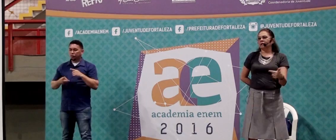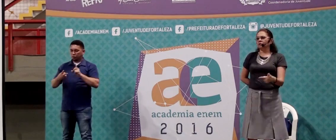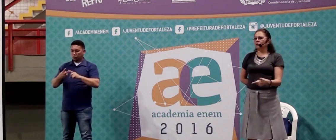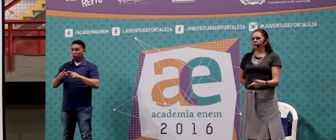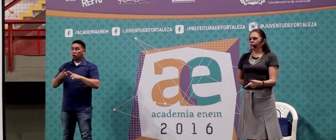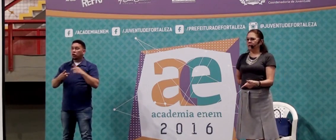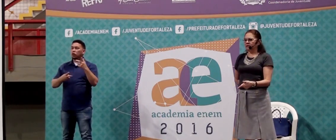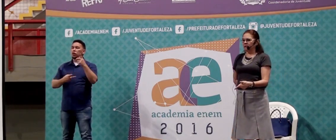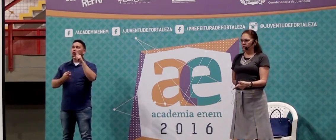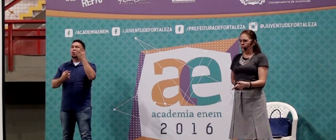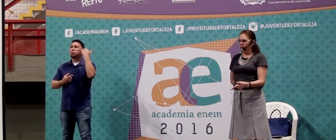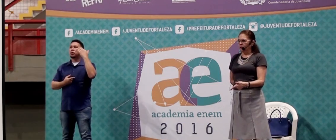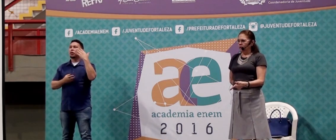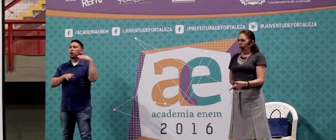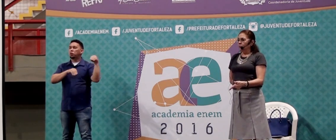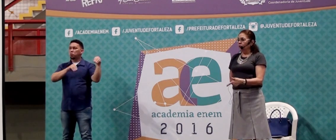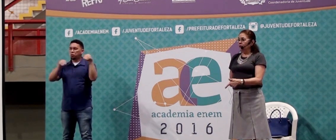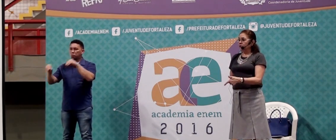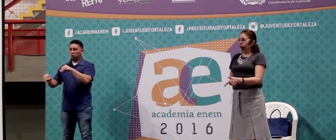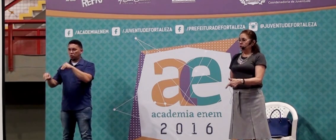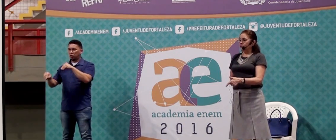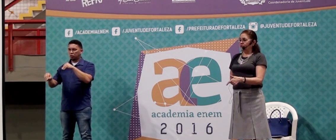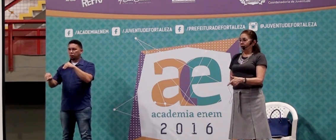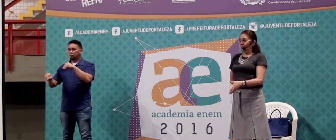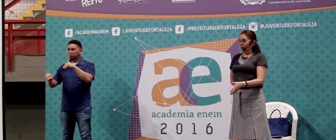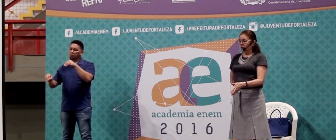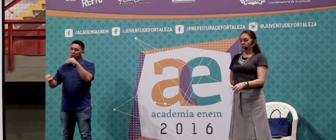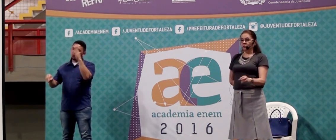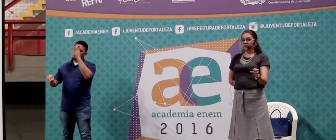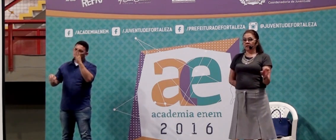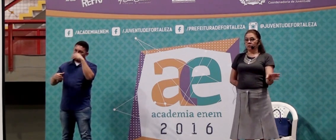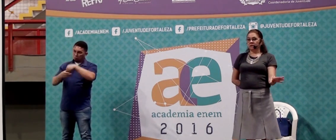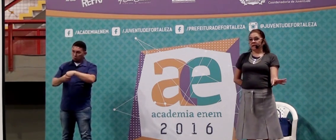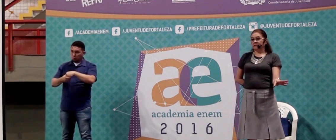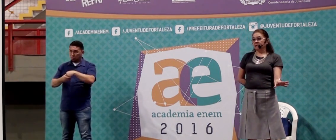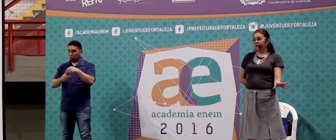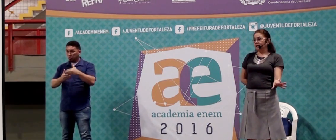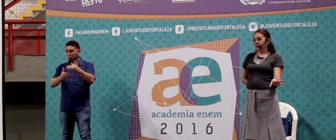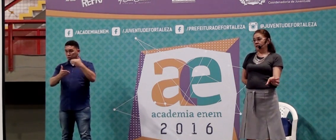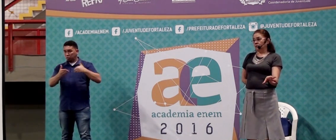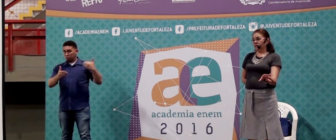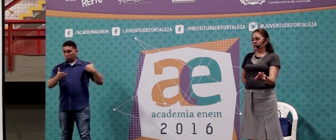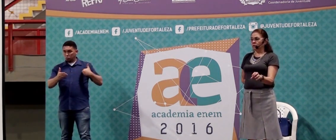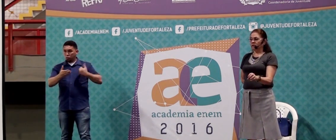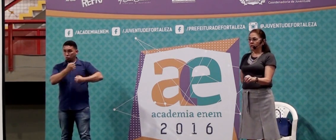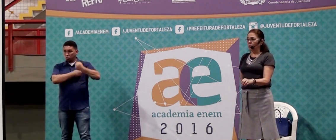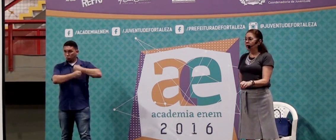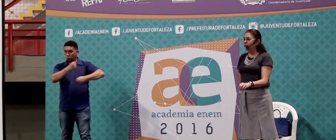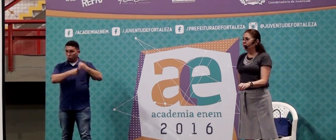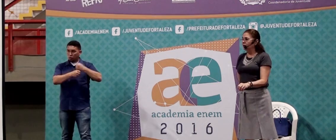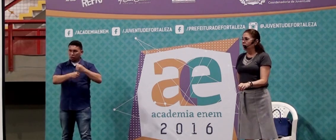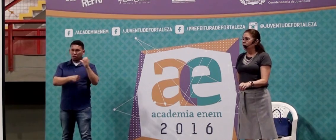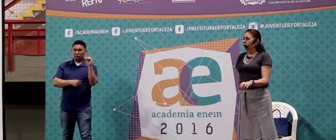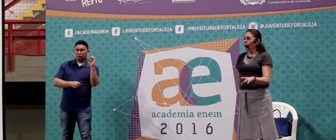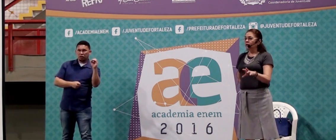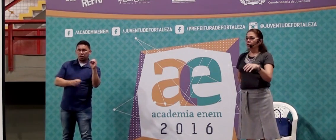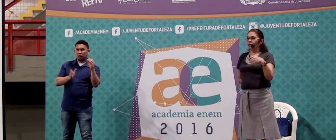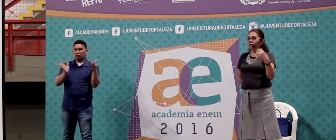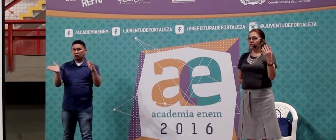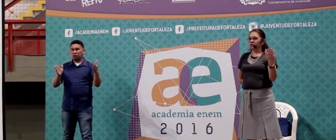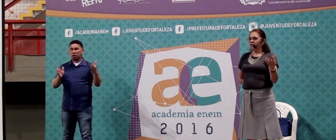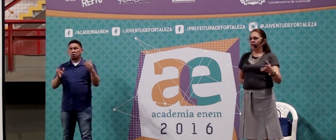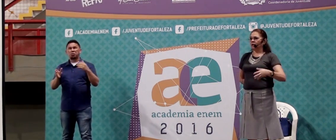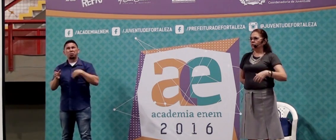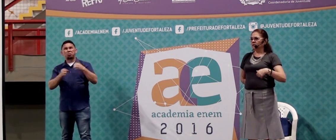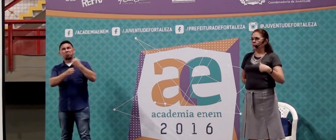processo migratório no Brasil. Muita gente falou que nos anos 60, os anos 50, quando o